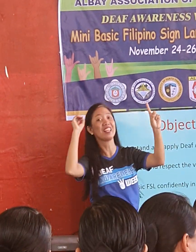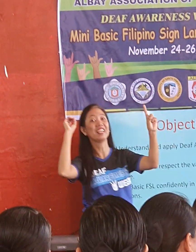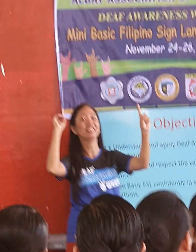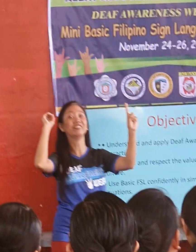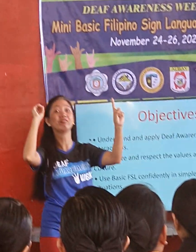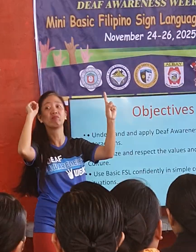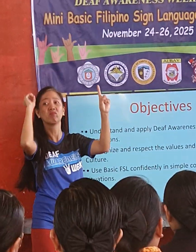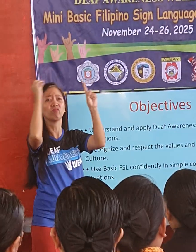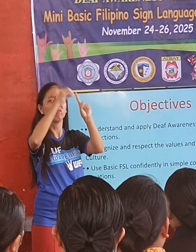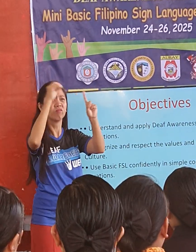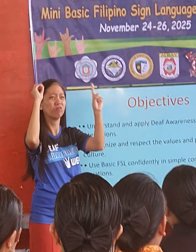Objectives.